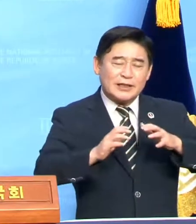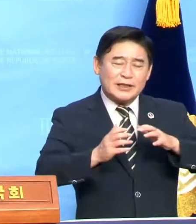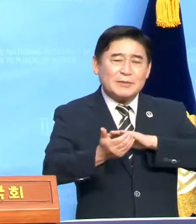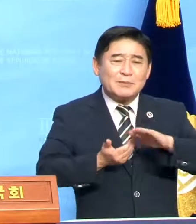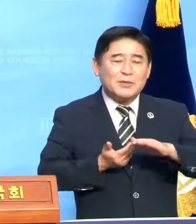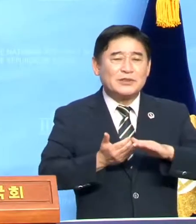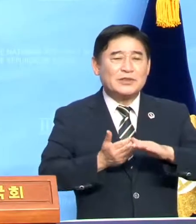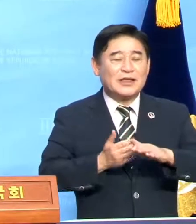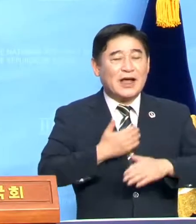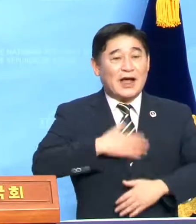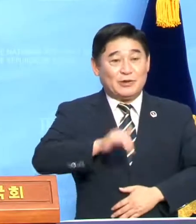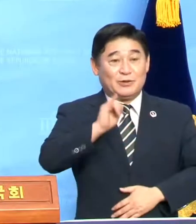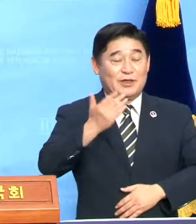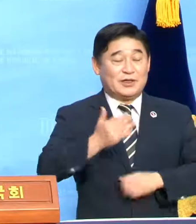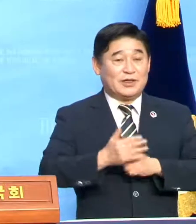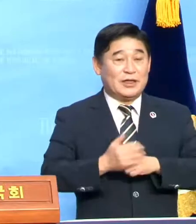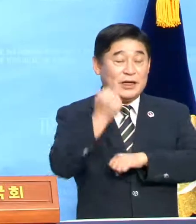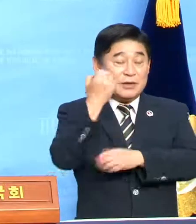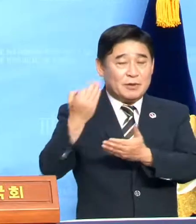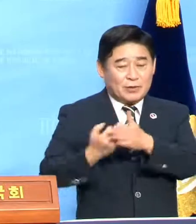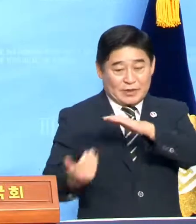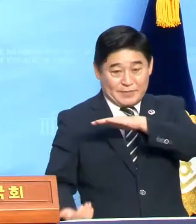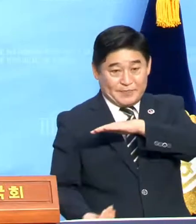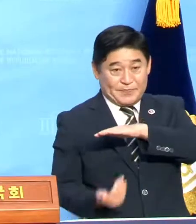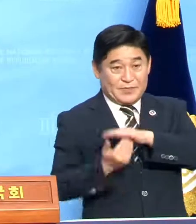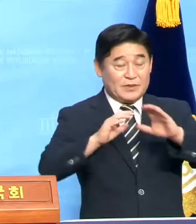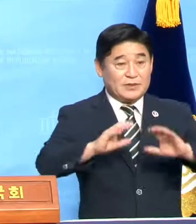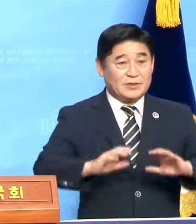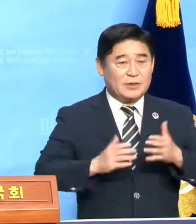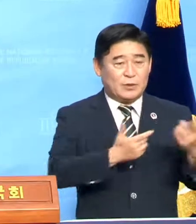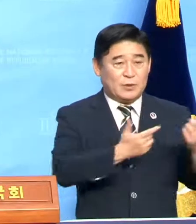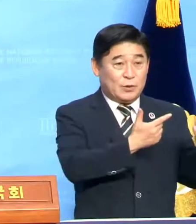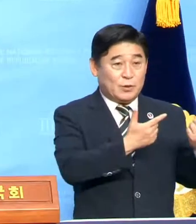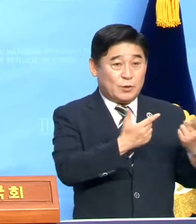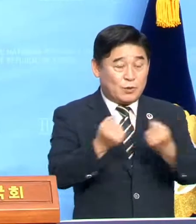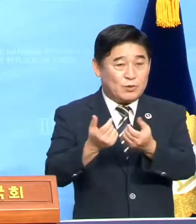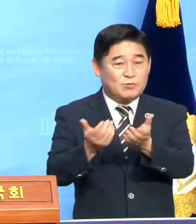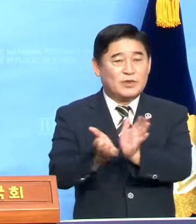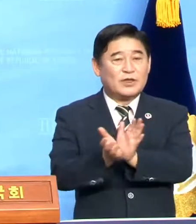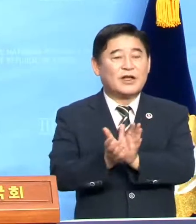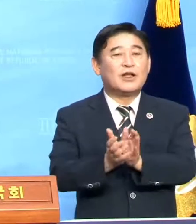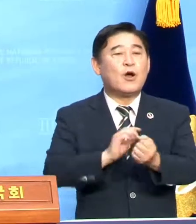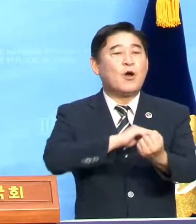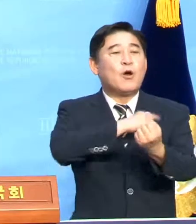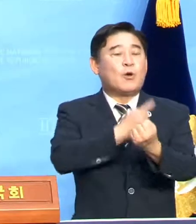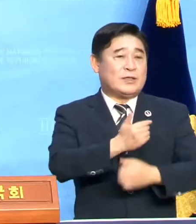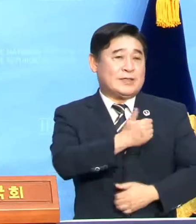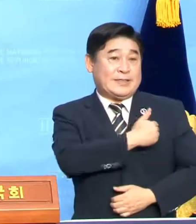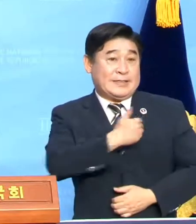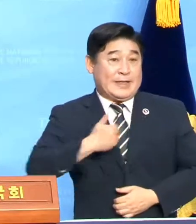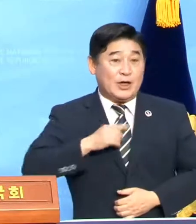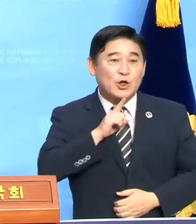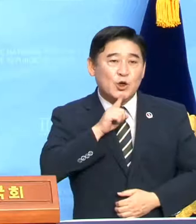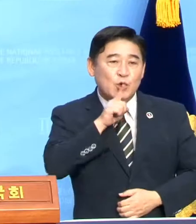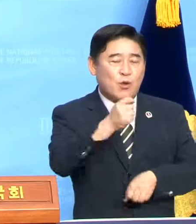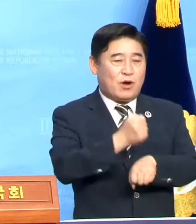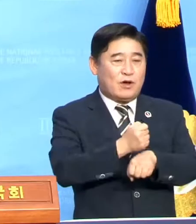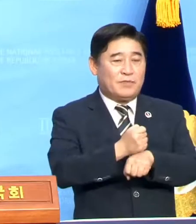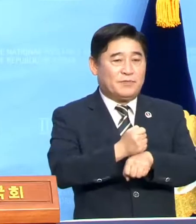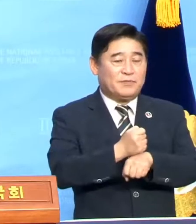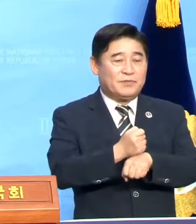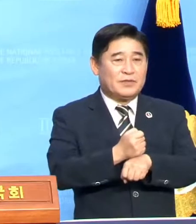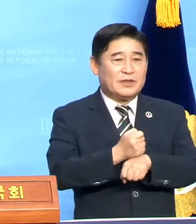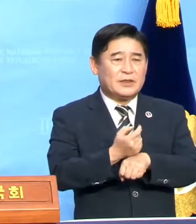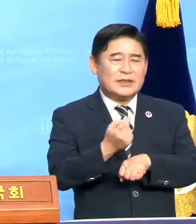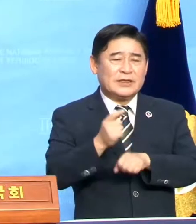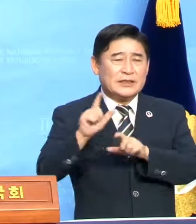합니다 기분 소 대기 실현되는 세상은 공통 부에 대한 권리를 당당하게 요구하며 최소한의